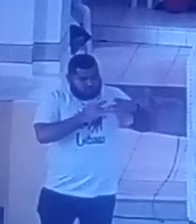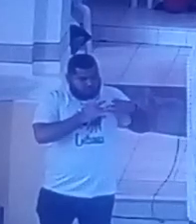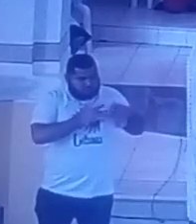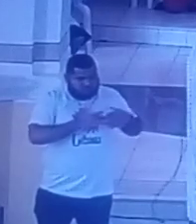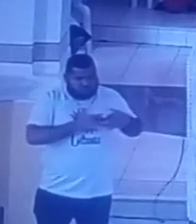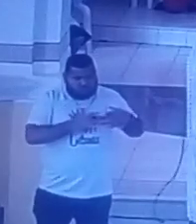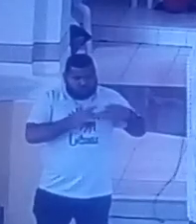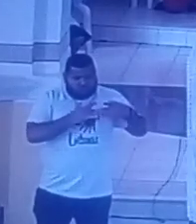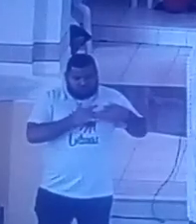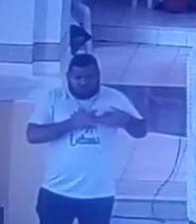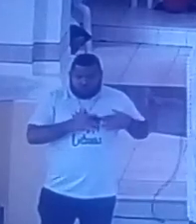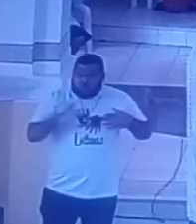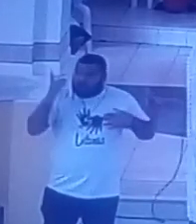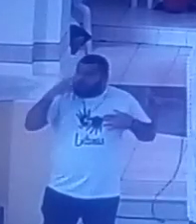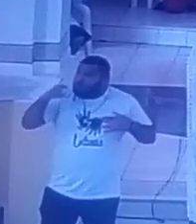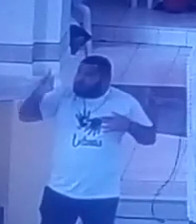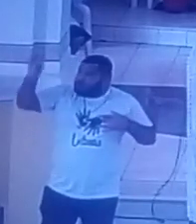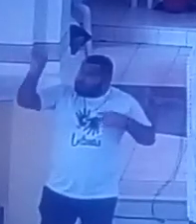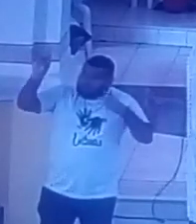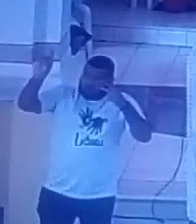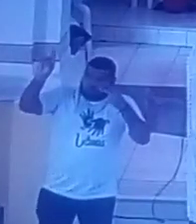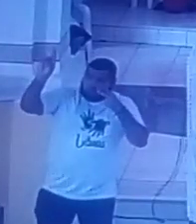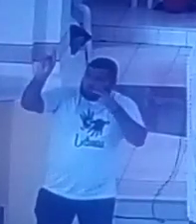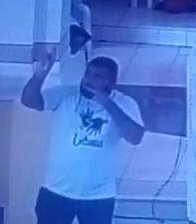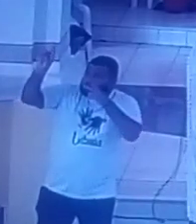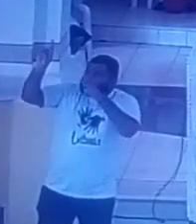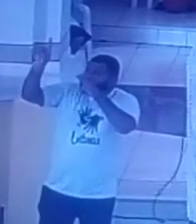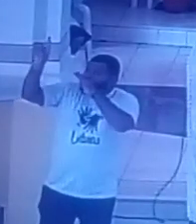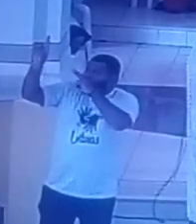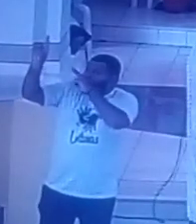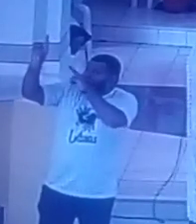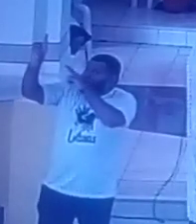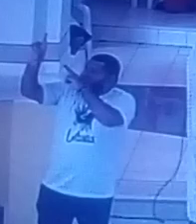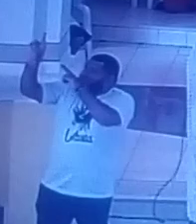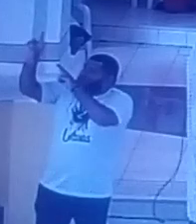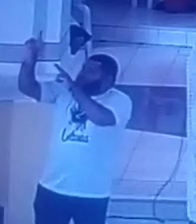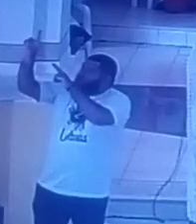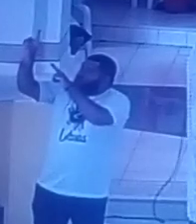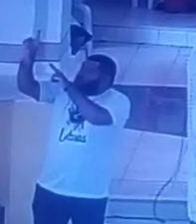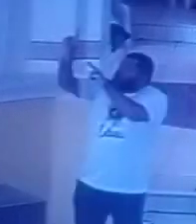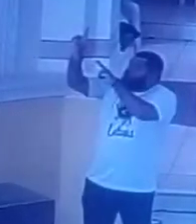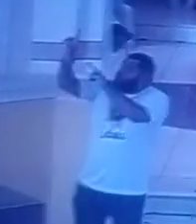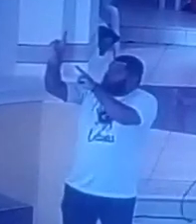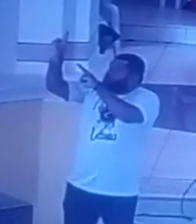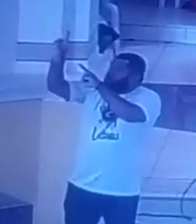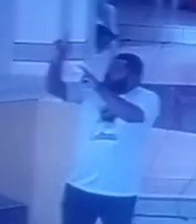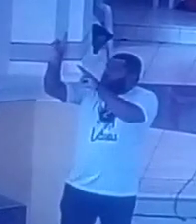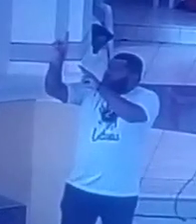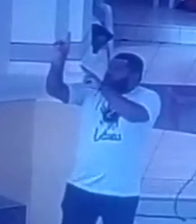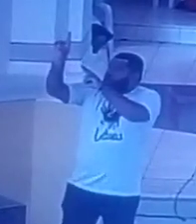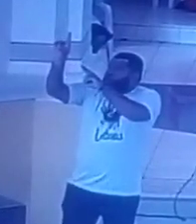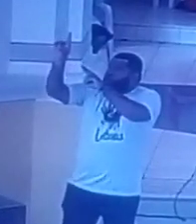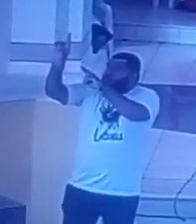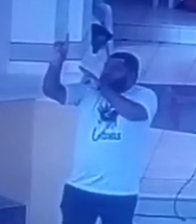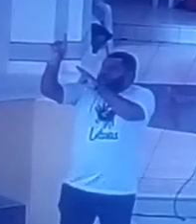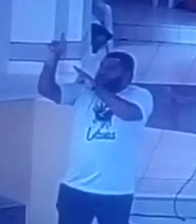piedade os nossos olhos estão feitos o